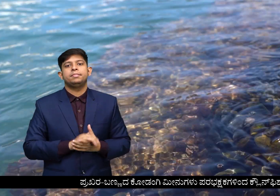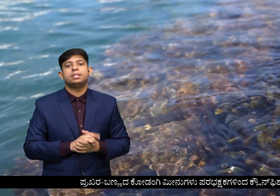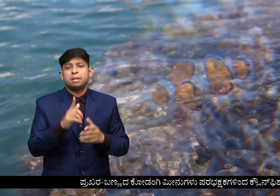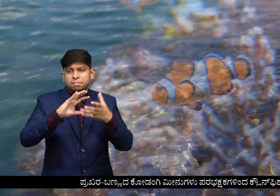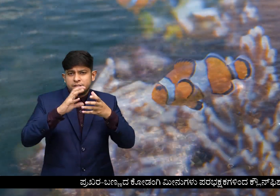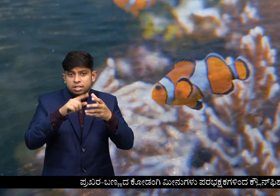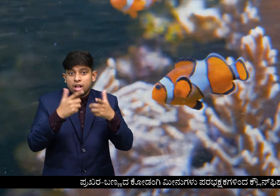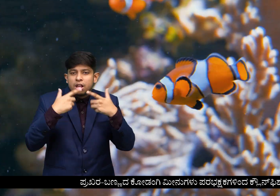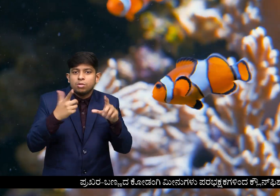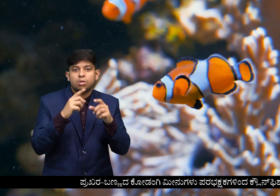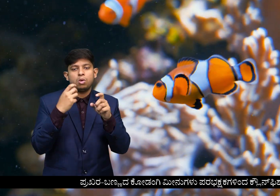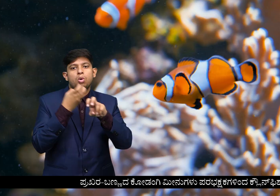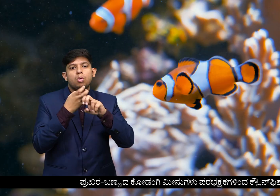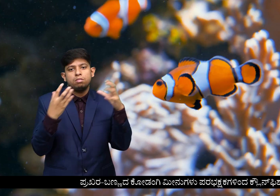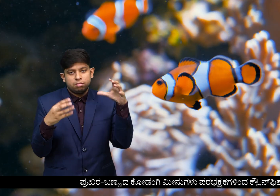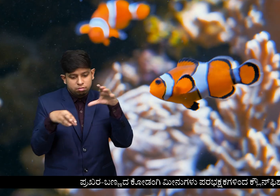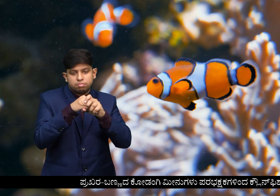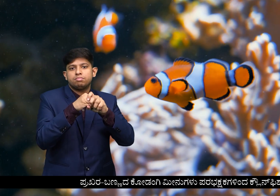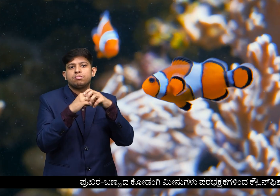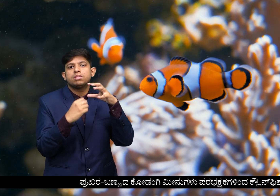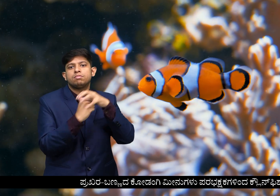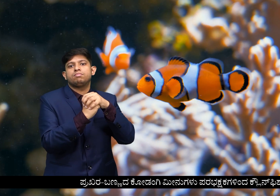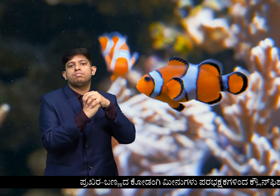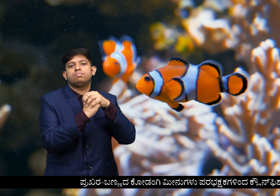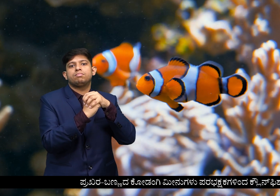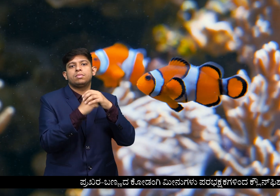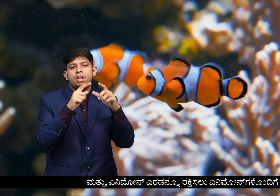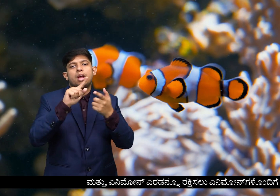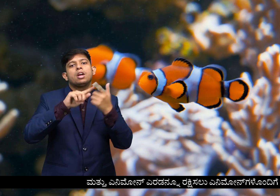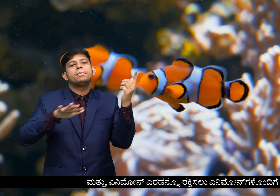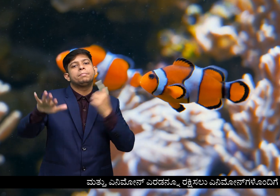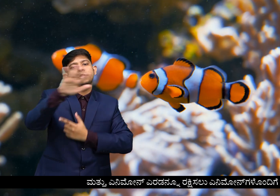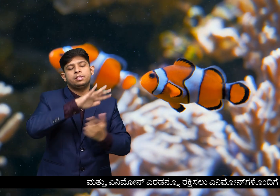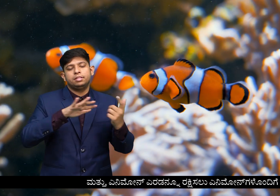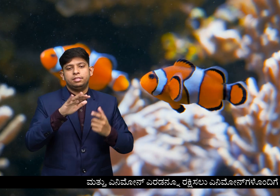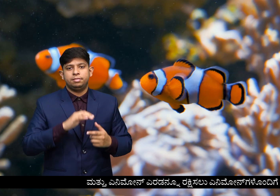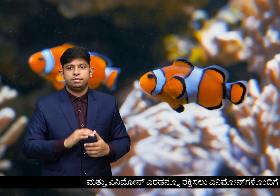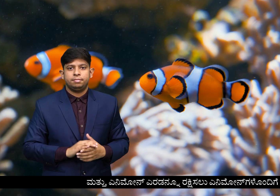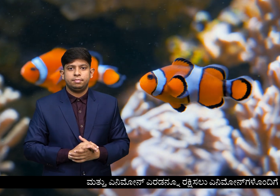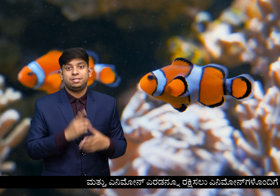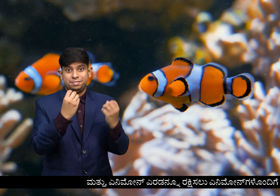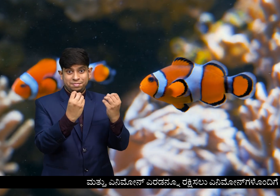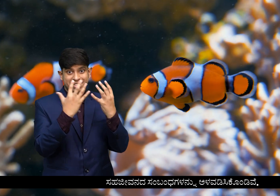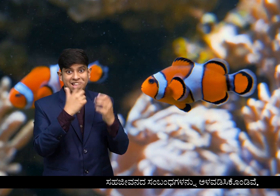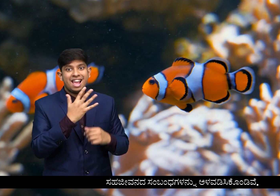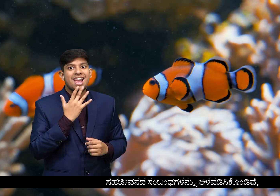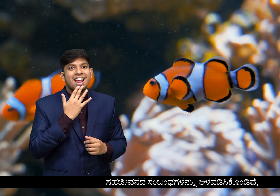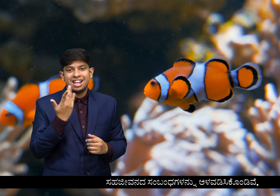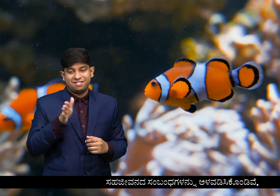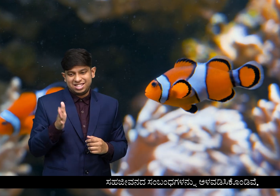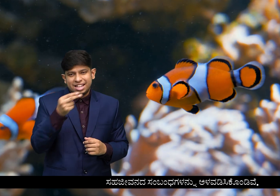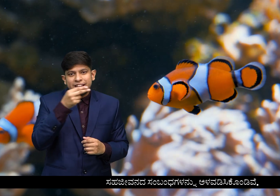ಪ್ರಖರ ಬಣ್ಣದ ಕೋಡಂಗಿ ಮೀನುಗಳು ಪರಭಕ್ಷಕಗಳಿಂದ ಕ್ಲೌನ್ ಫಿಶ್ ಮತ್ತು ಎನಿಮೋನ್ ಎರಡನ್ನೂ ರಕ್ಷಿಸಲು ಎನಿಮೋನ್ಗಳೊಂದಿಗೆ